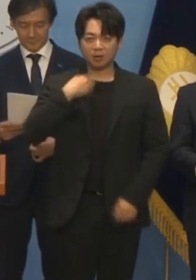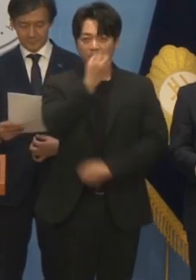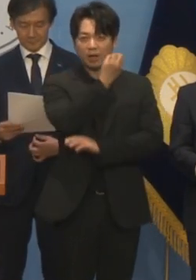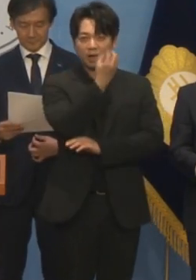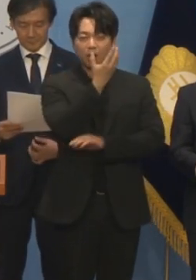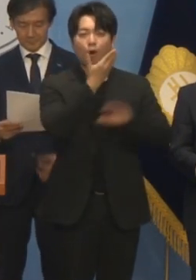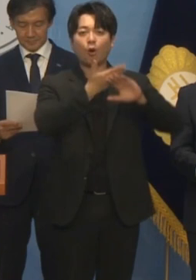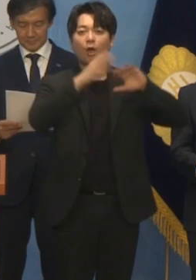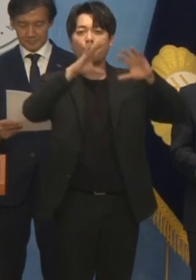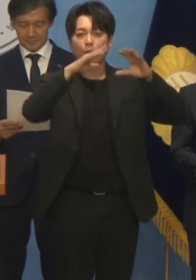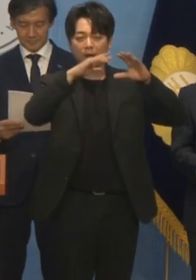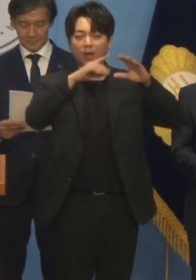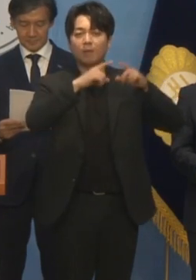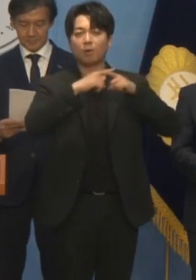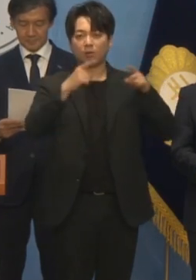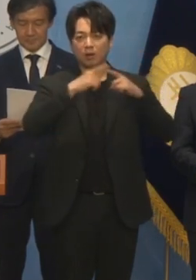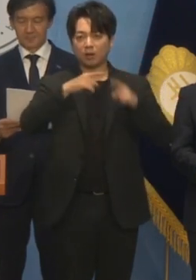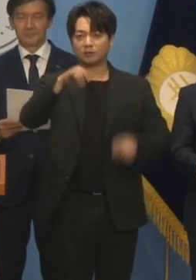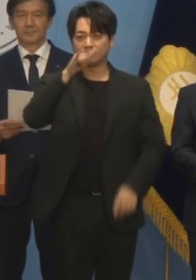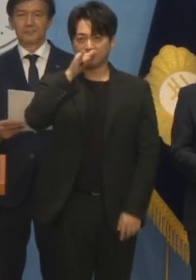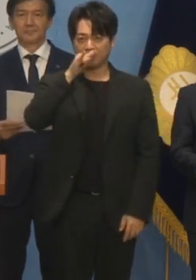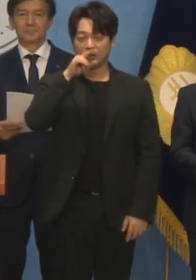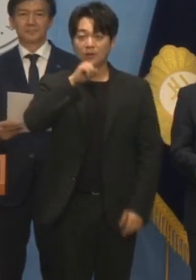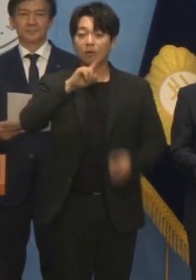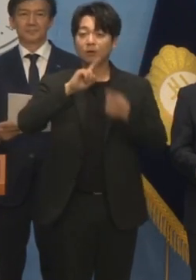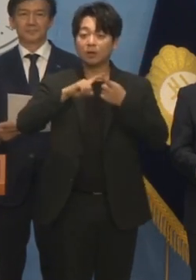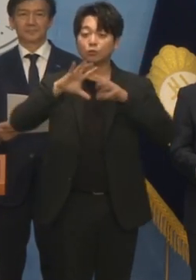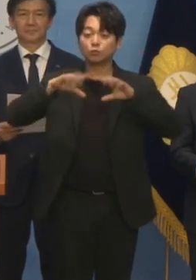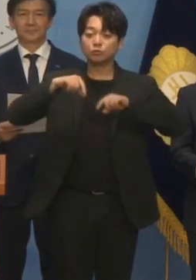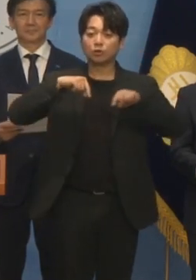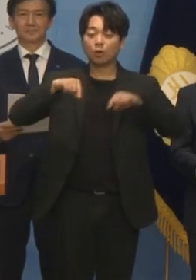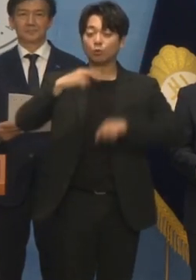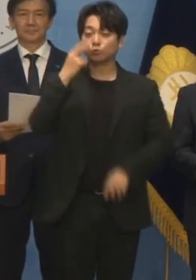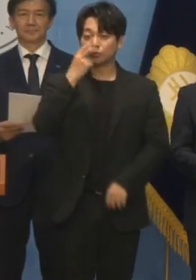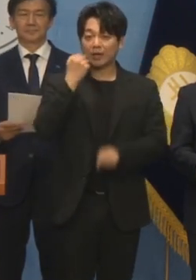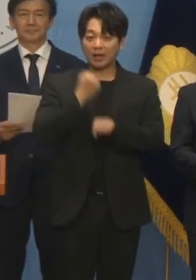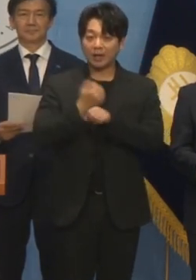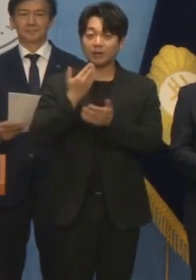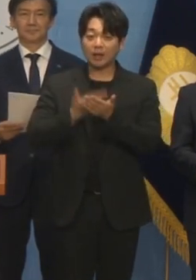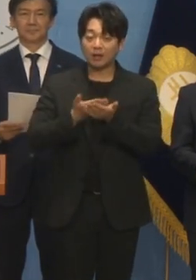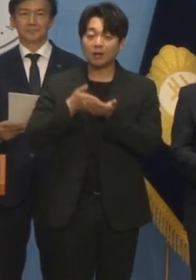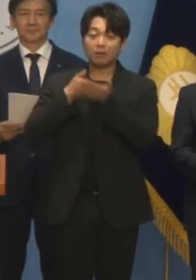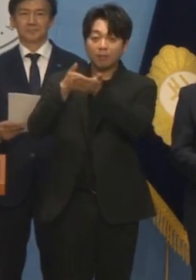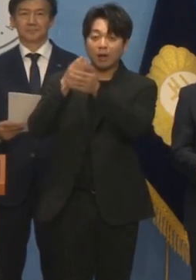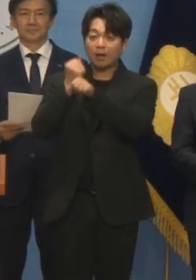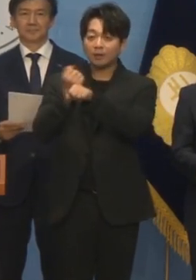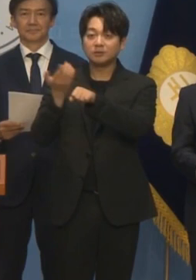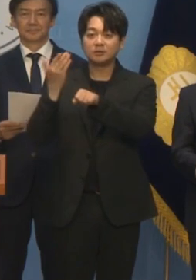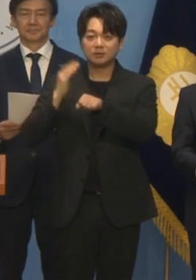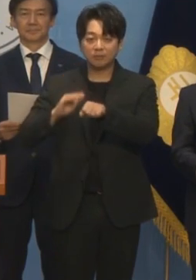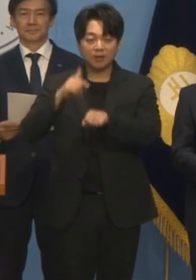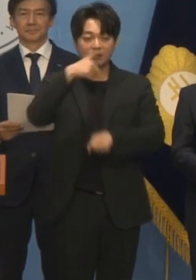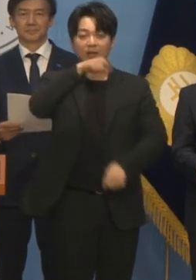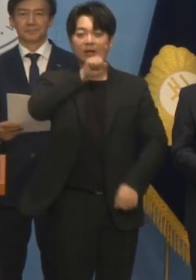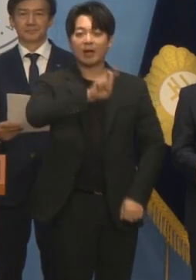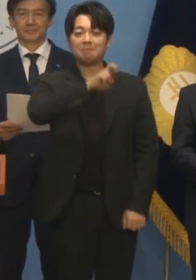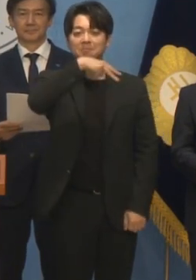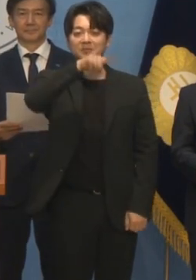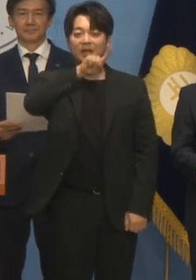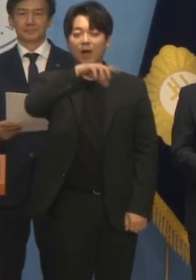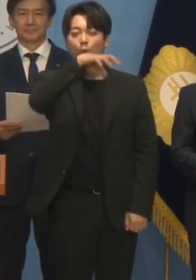전북특별자치도가 국정조사를 요구했는데 정부는 감사원 감사로 떠넘깁니다. 감사원은 감사 8개월이